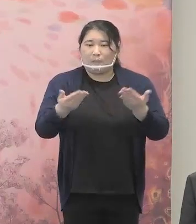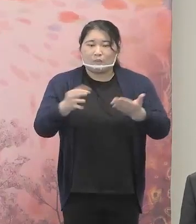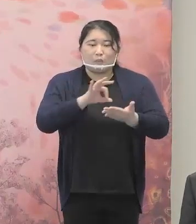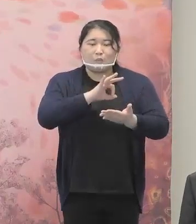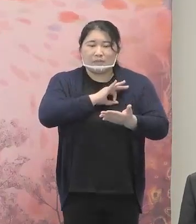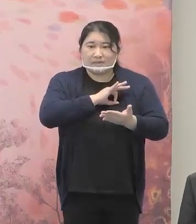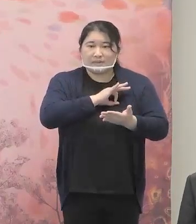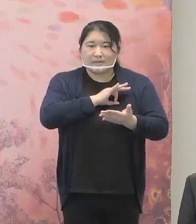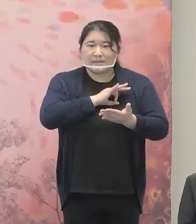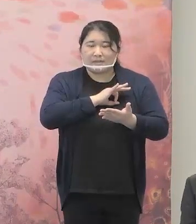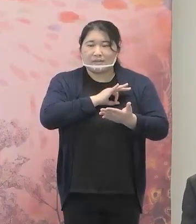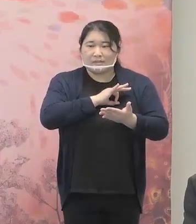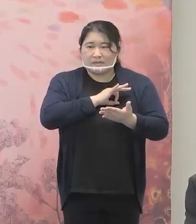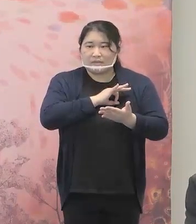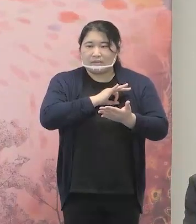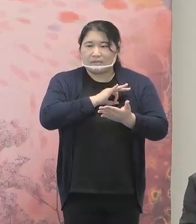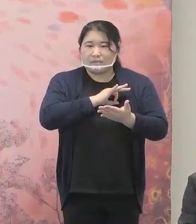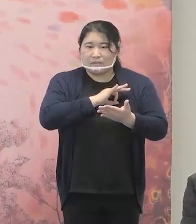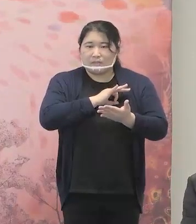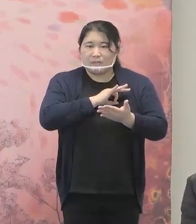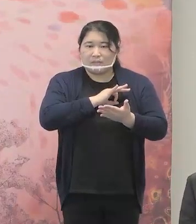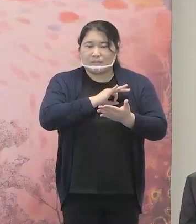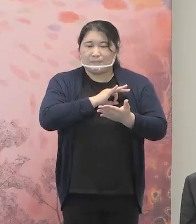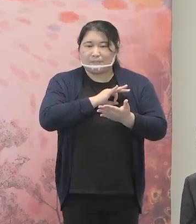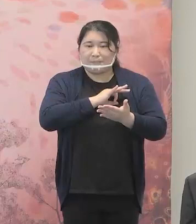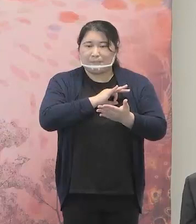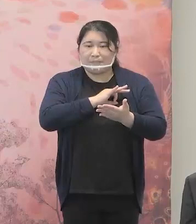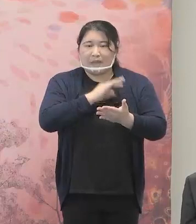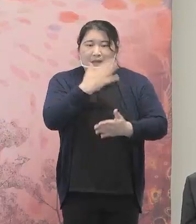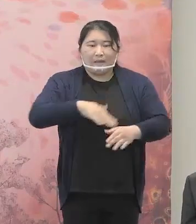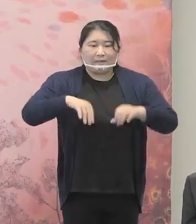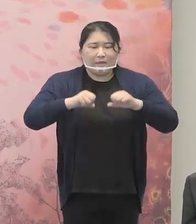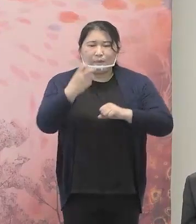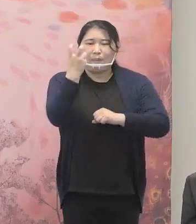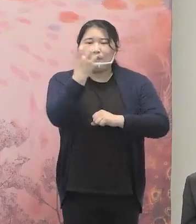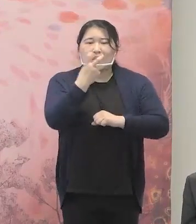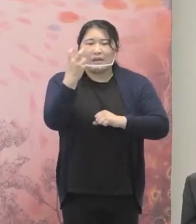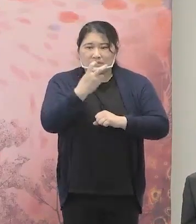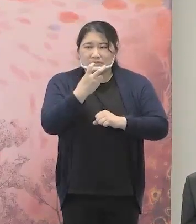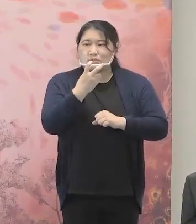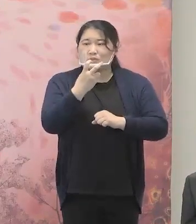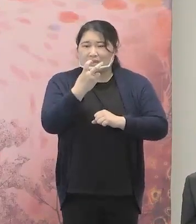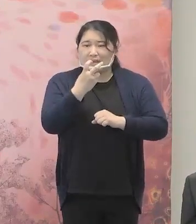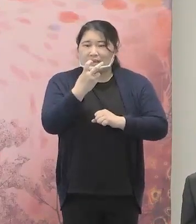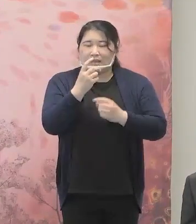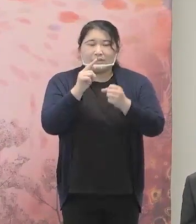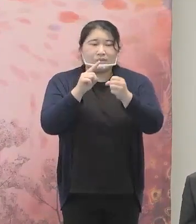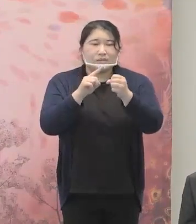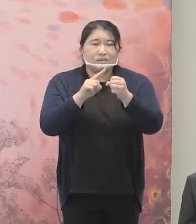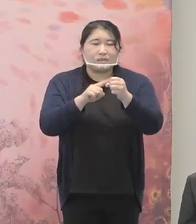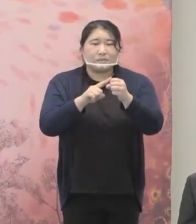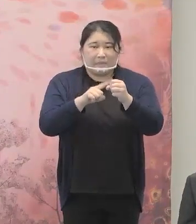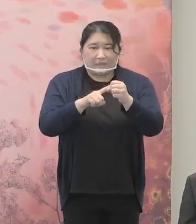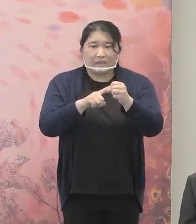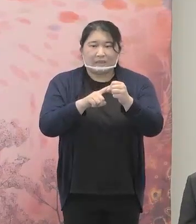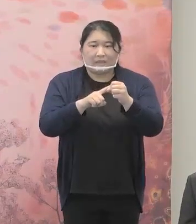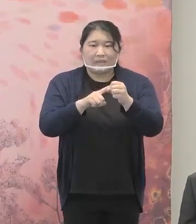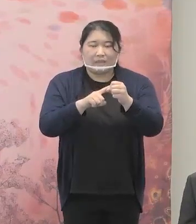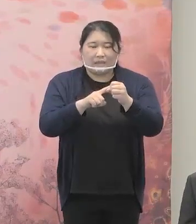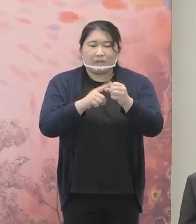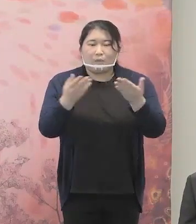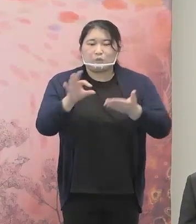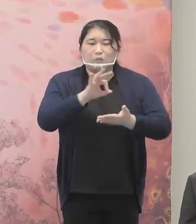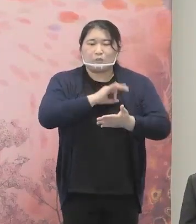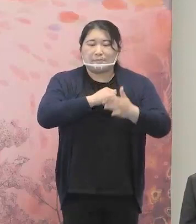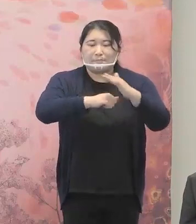止を図るために、当該職員の健康観察、健康調査、健康観察を行うために人員を派